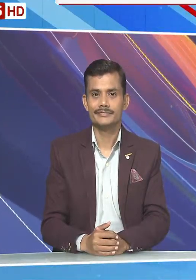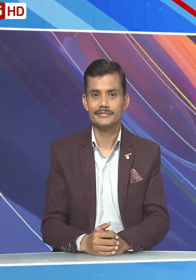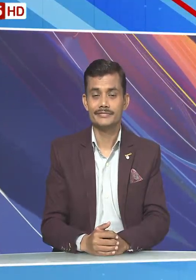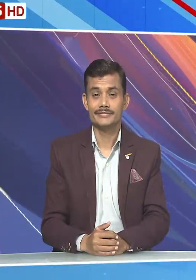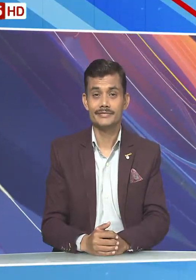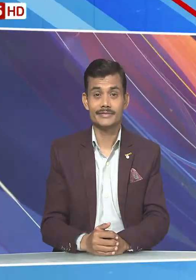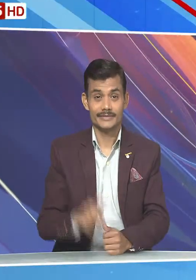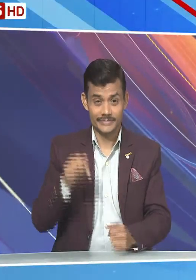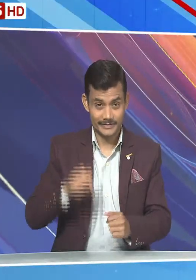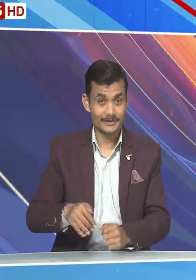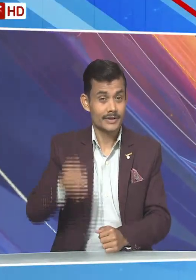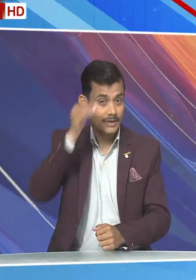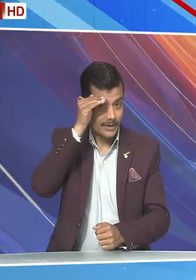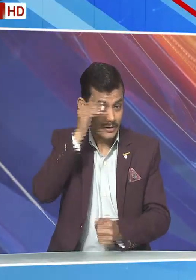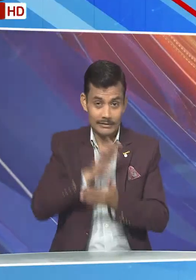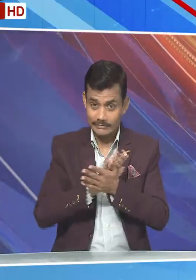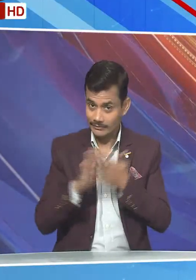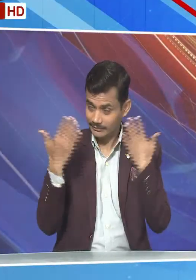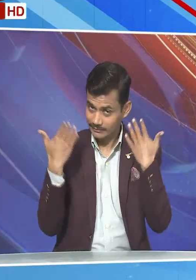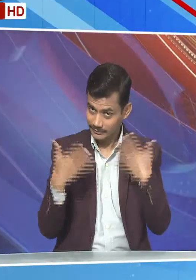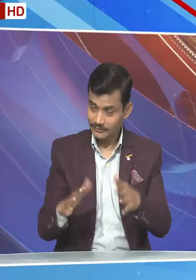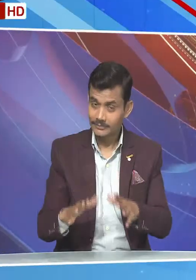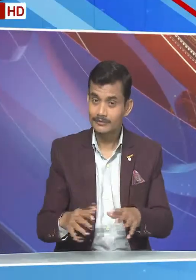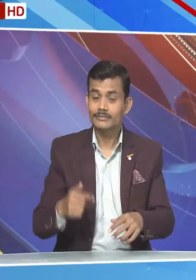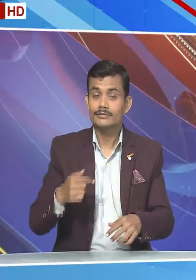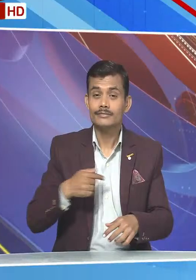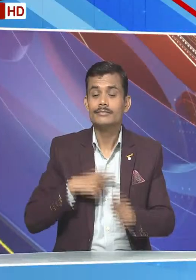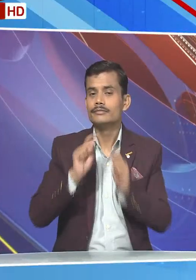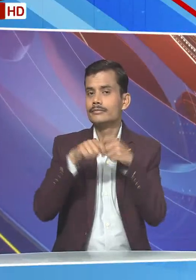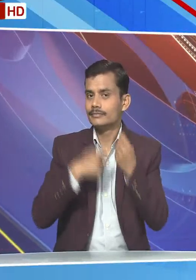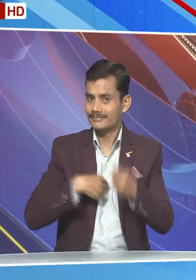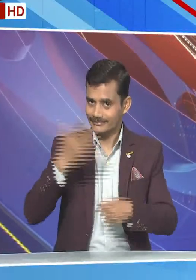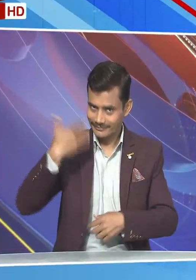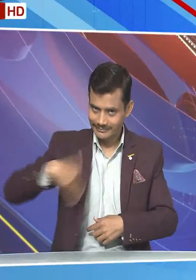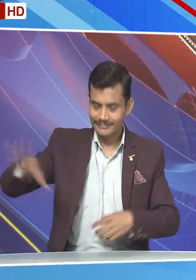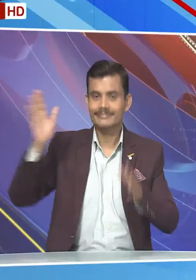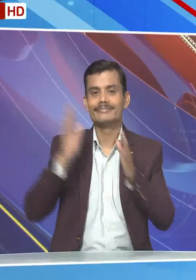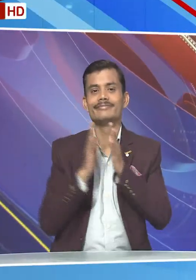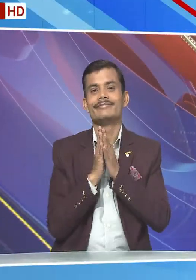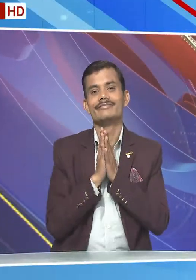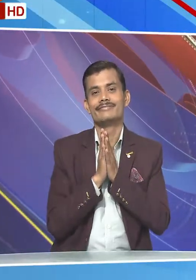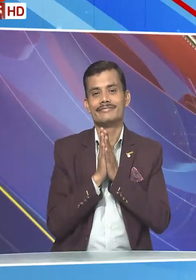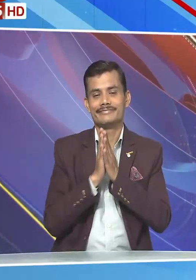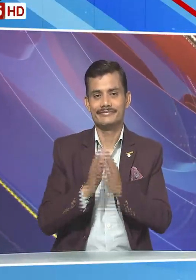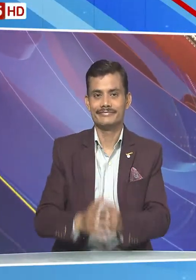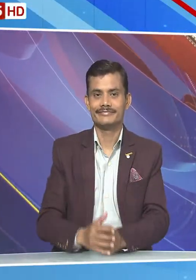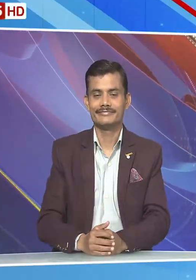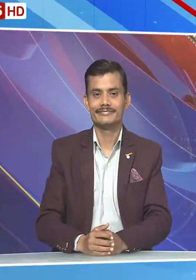तो इसके साथ है इस विशेष बुलेटिन में बस इतना ही। हमें दीजिए अनुमति। नमस्कार।